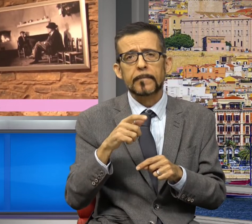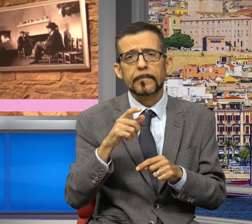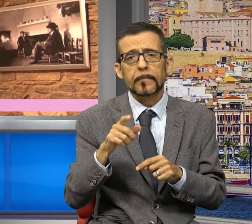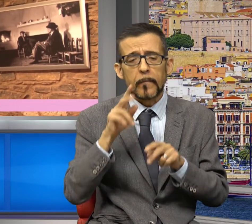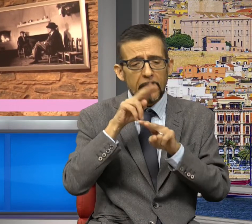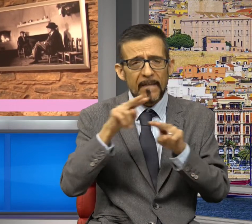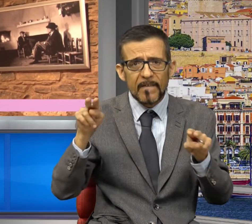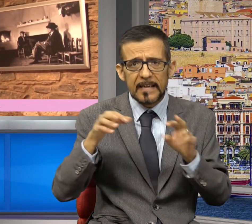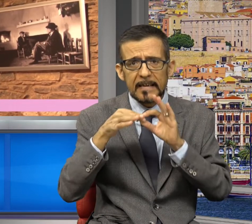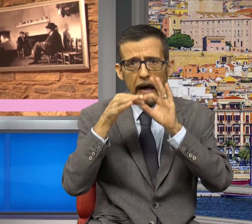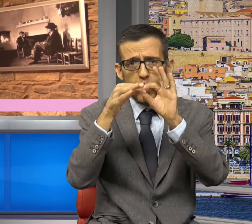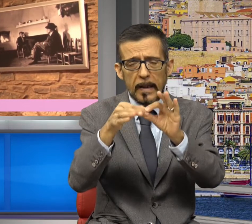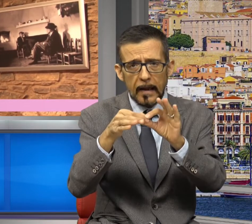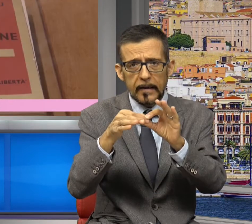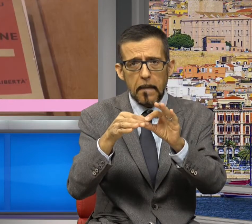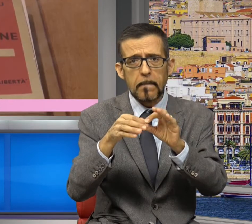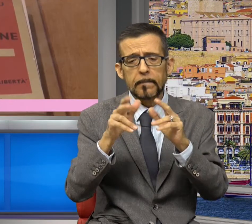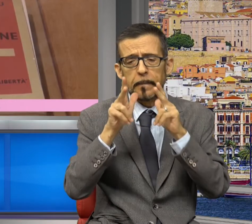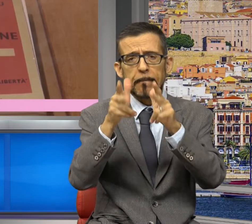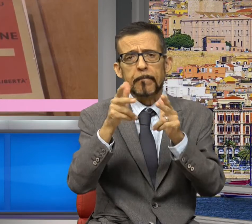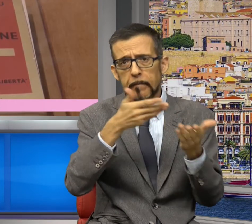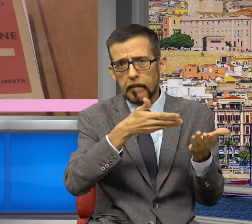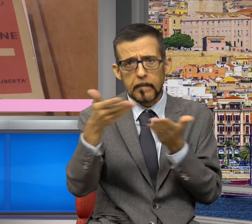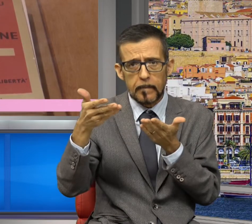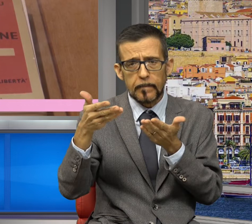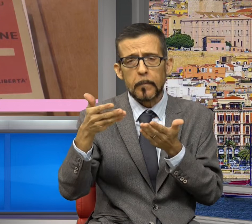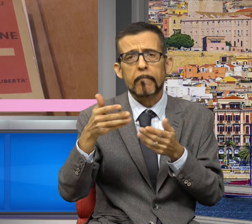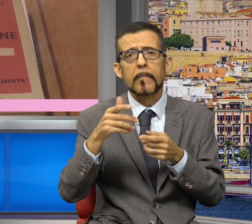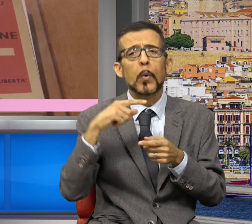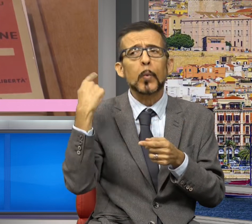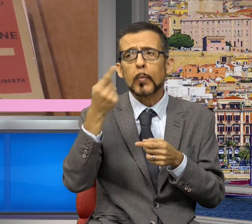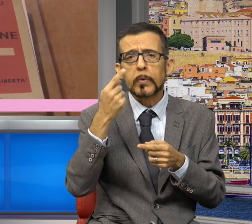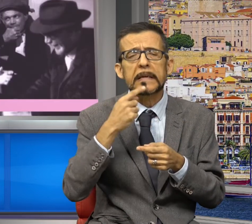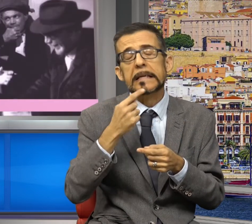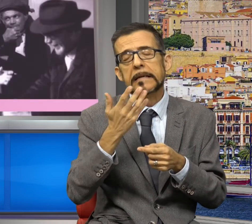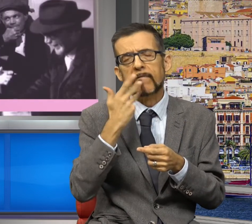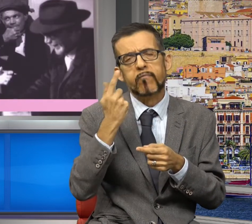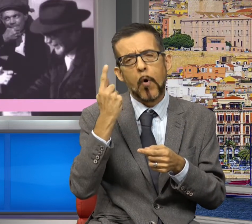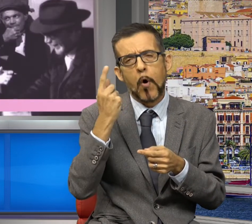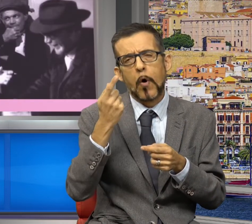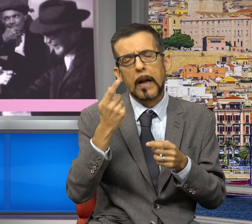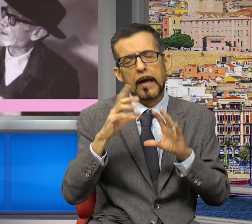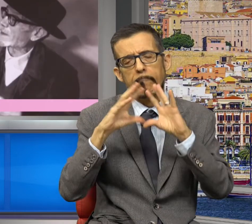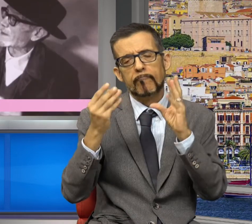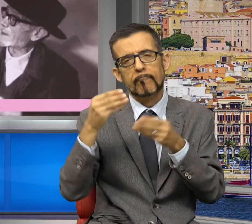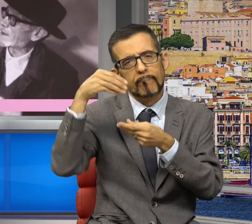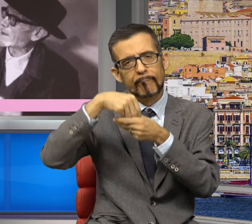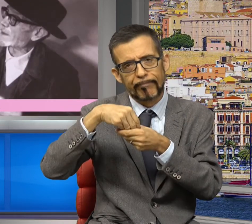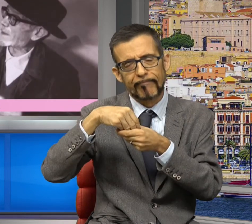guidata porteremo gli ospiti del festival, ma anche tutti quelli che vorranno aggregarsi a questa iniziativa, per le vie